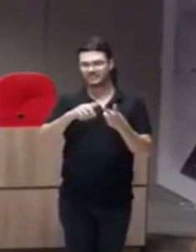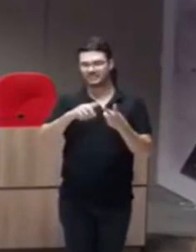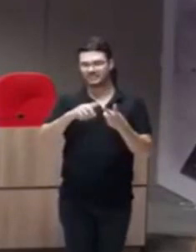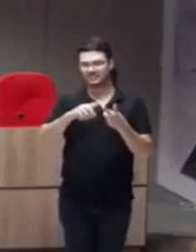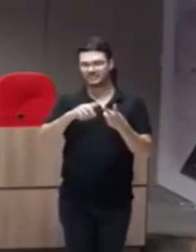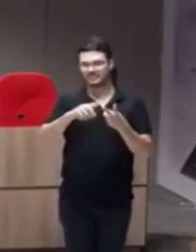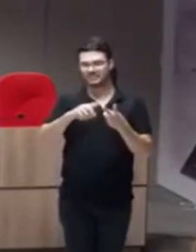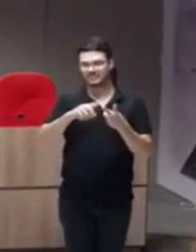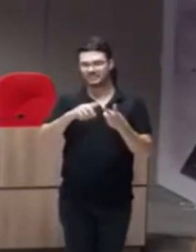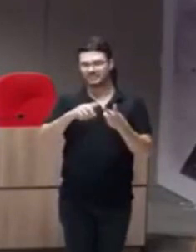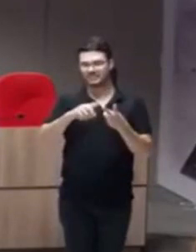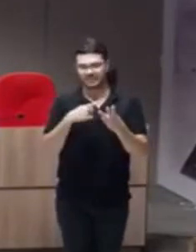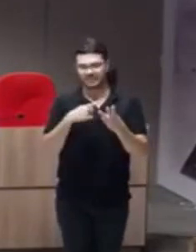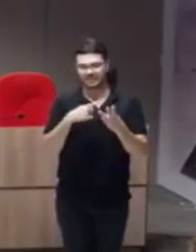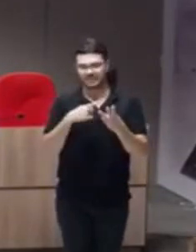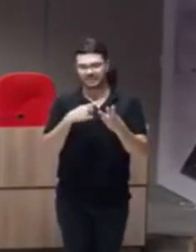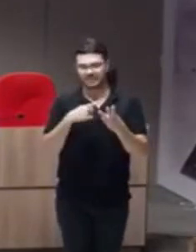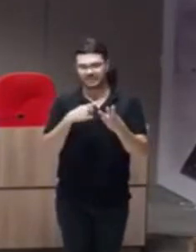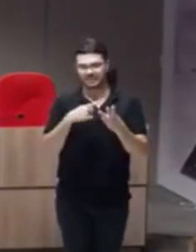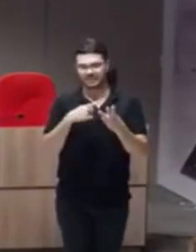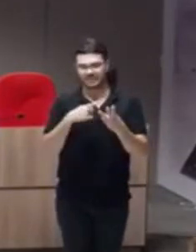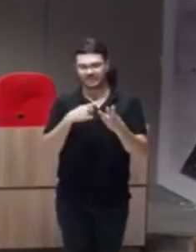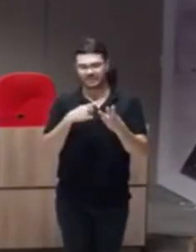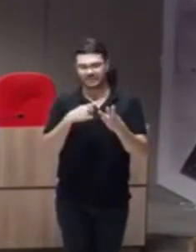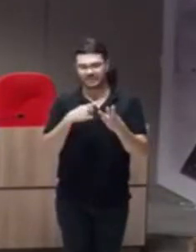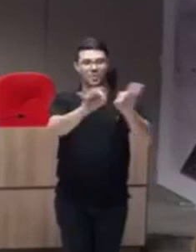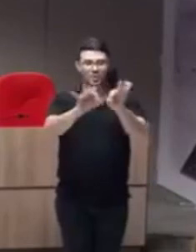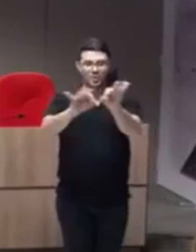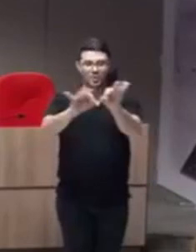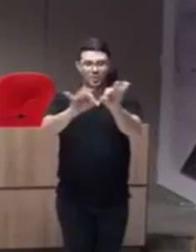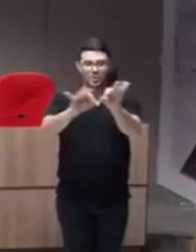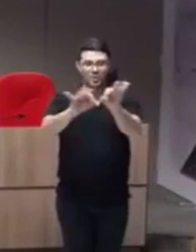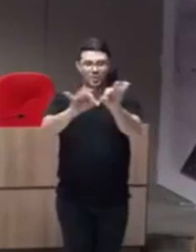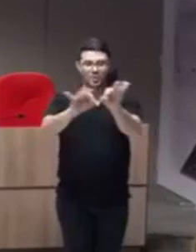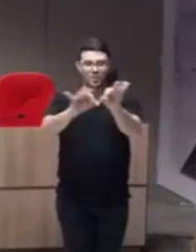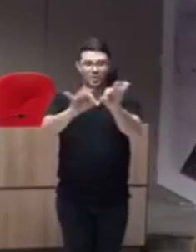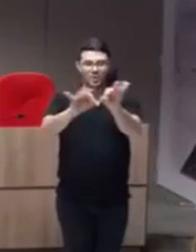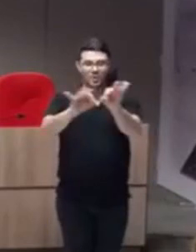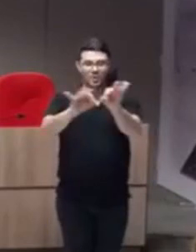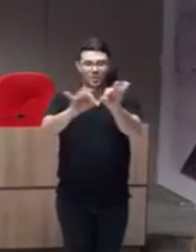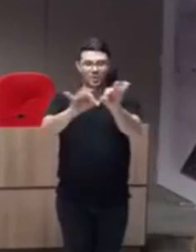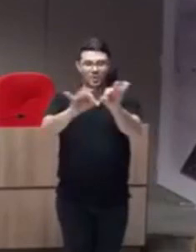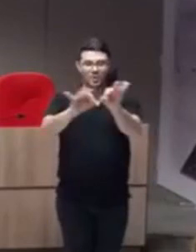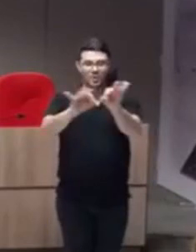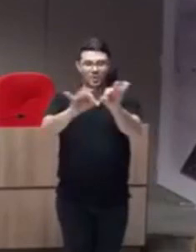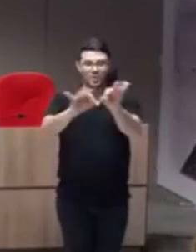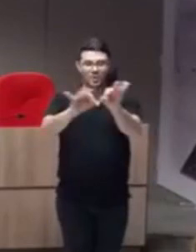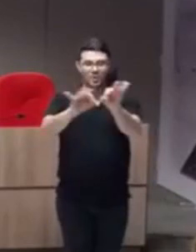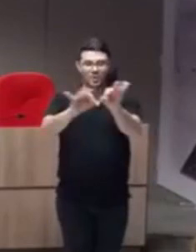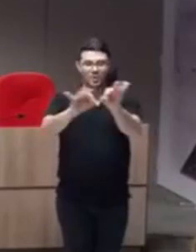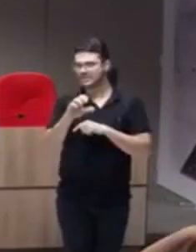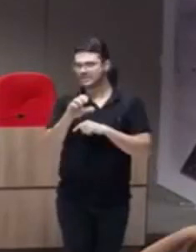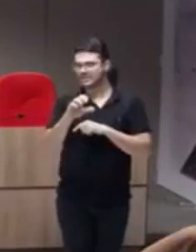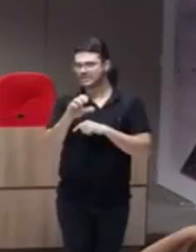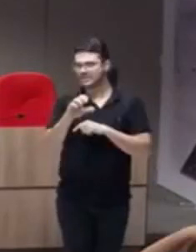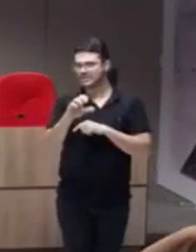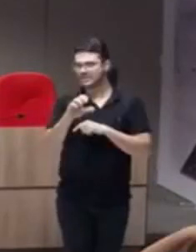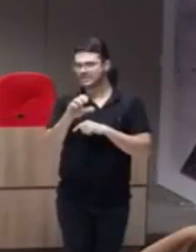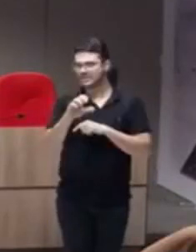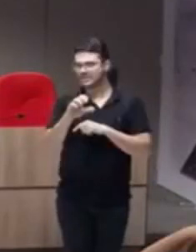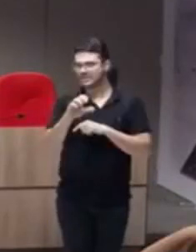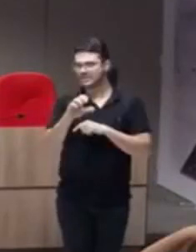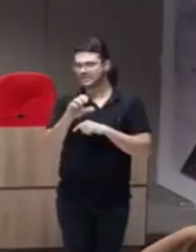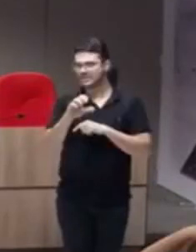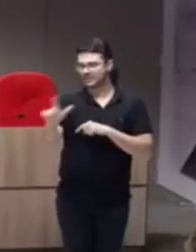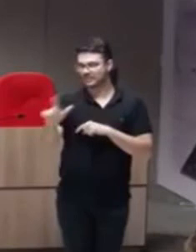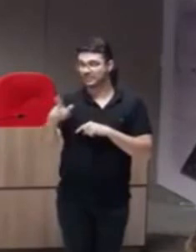Spinillo, que é da comunicação, e também a Aline Cruvinel, que foram pessoas, eu posso